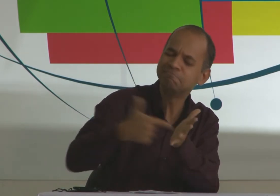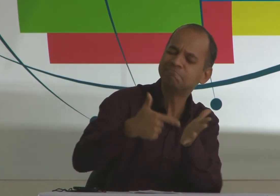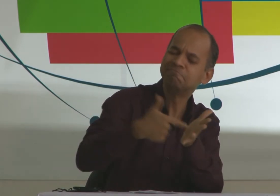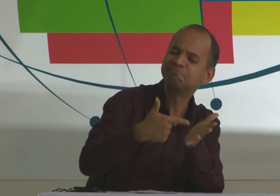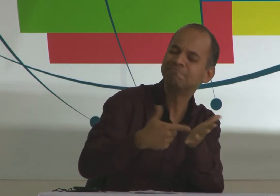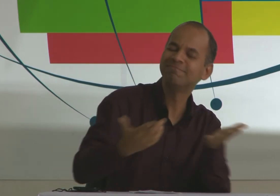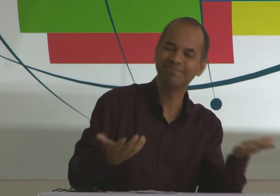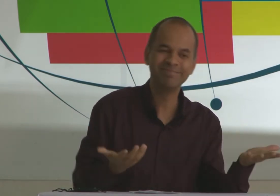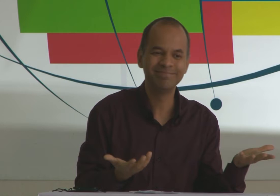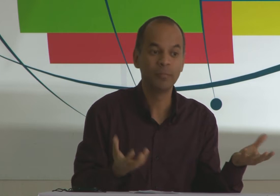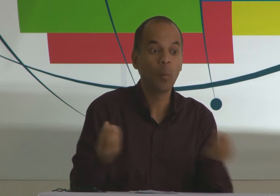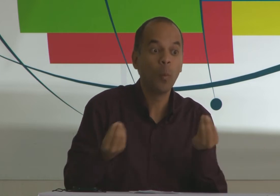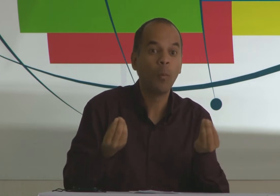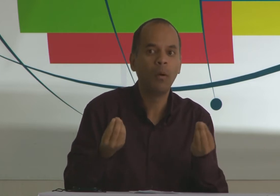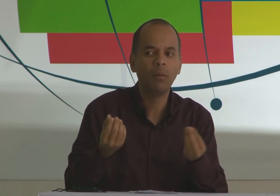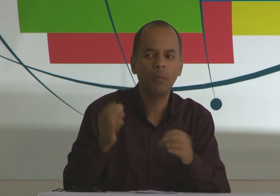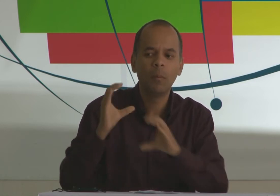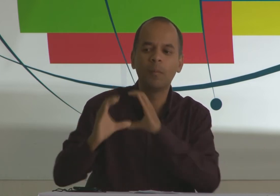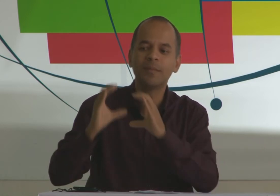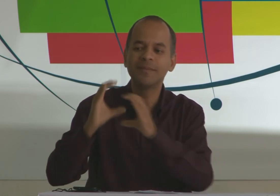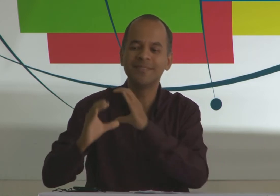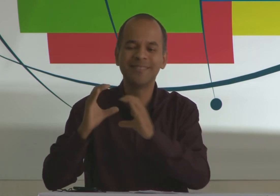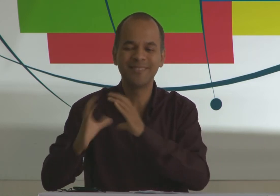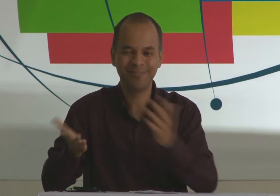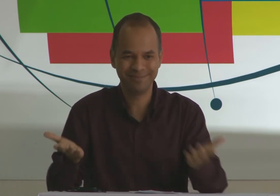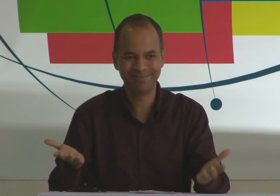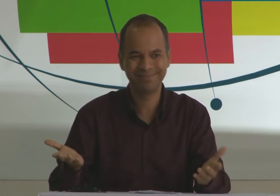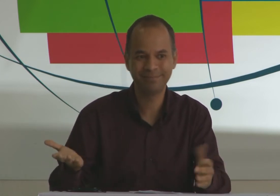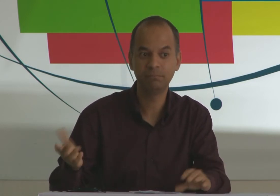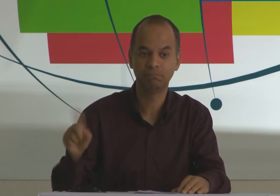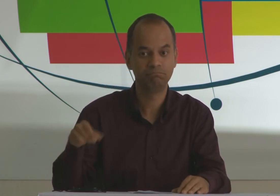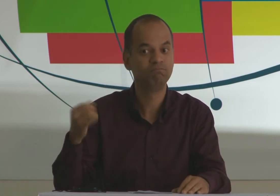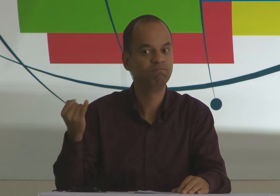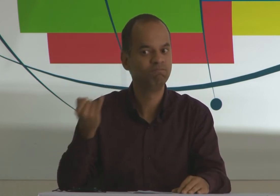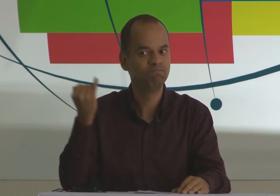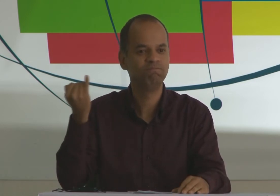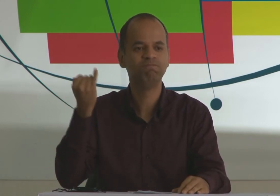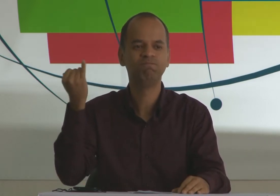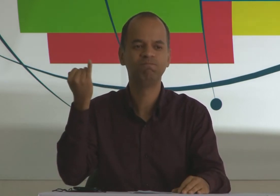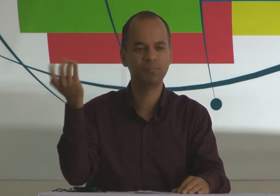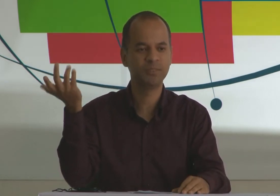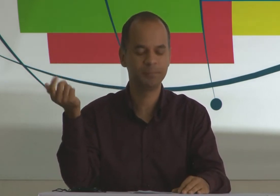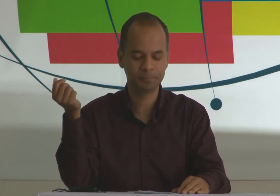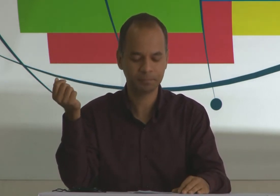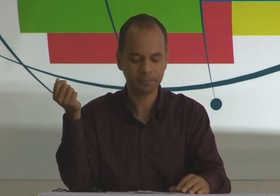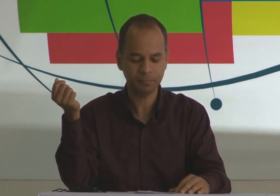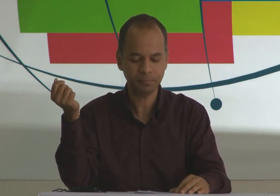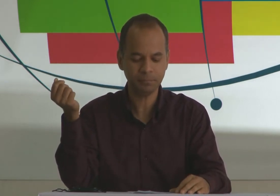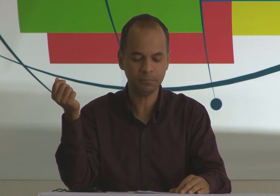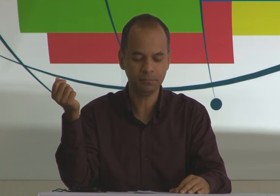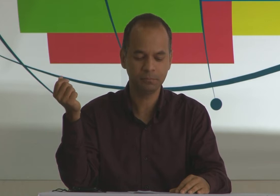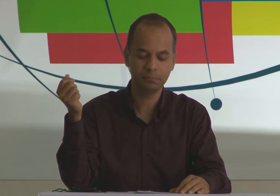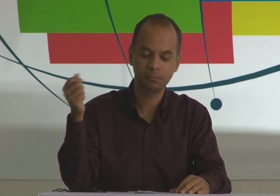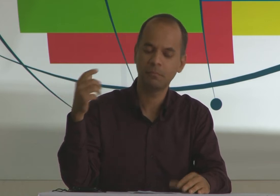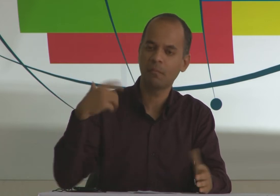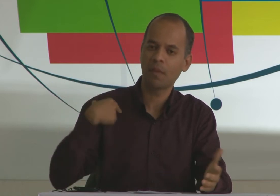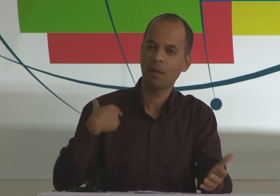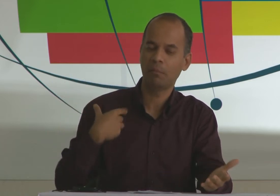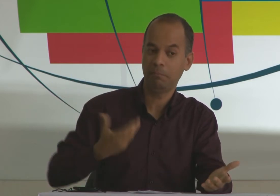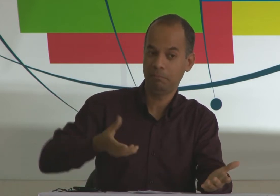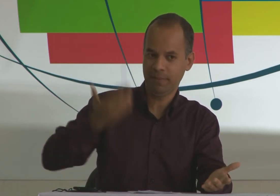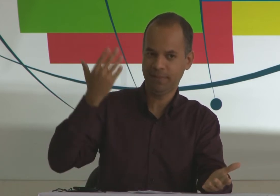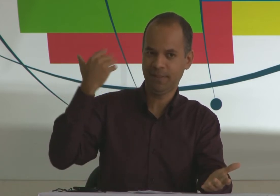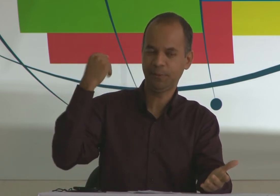consegue perceber essa informação? É por meio das mãos, é por meio da língua de sinais, é o método através do qual ele consegue se comunicar. Então,